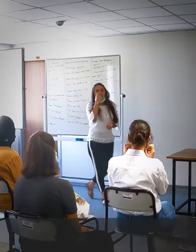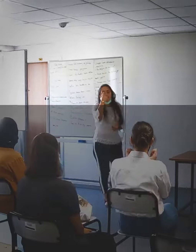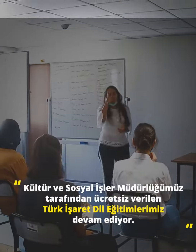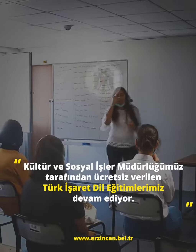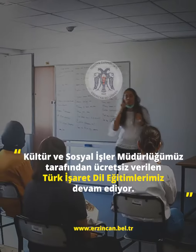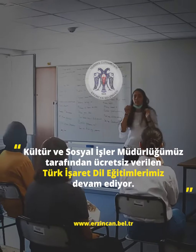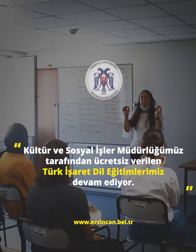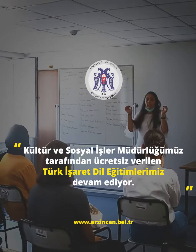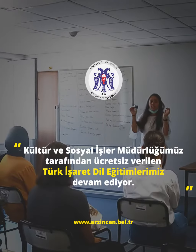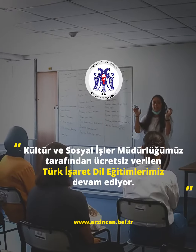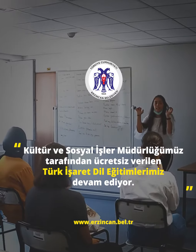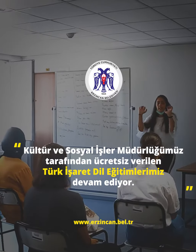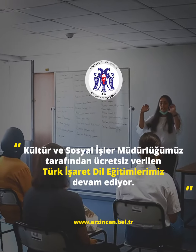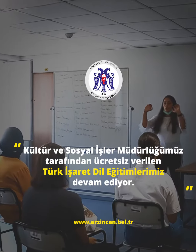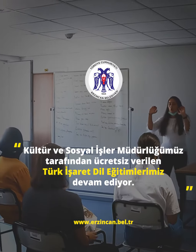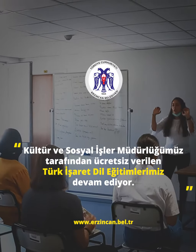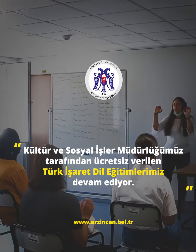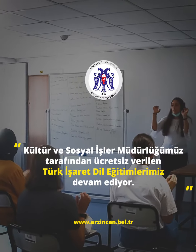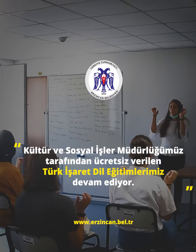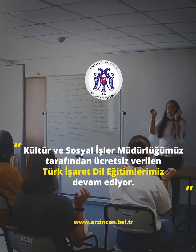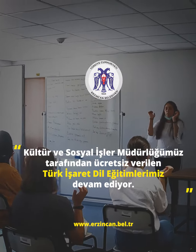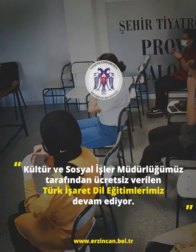Aile dediğimiz zaman iki eş.